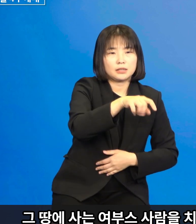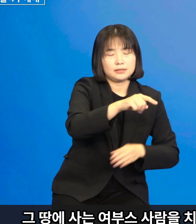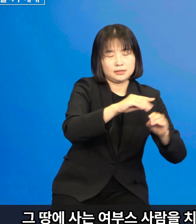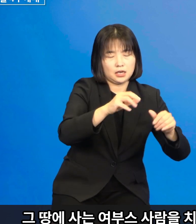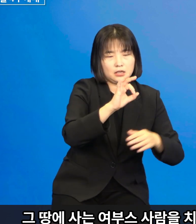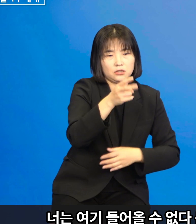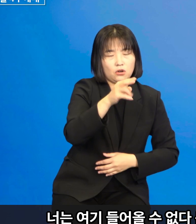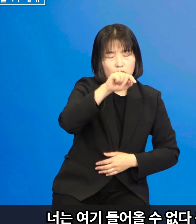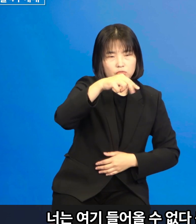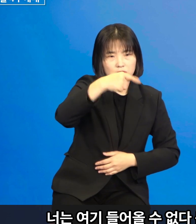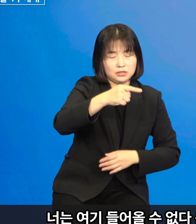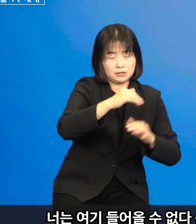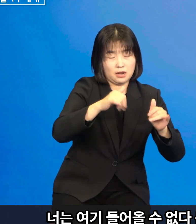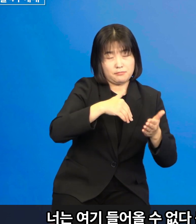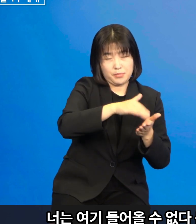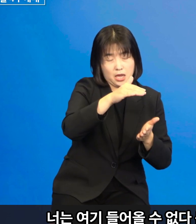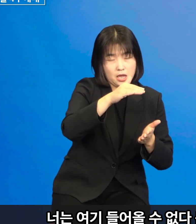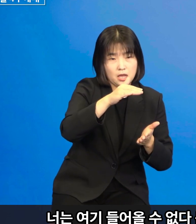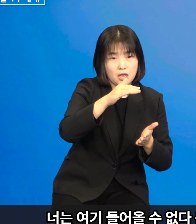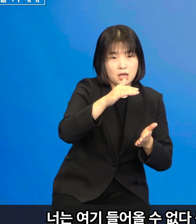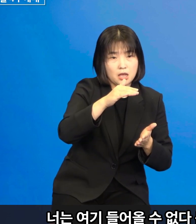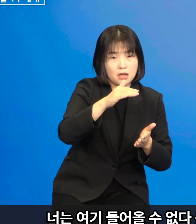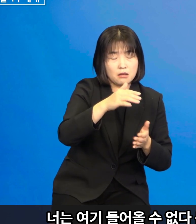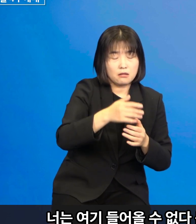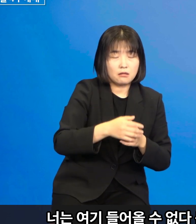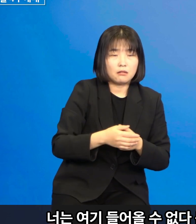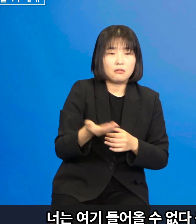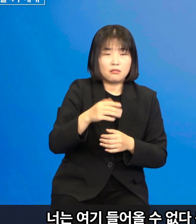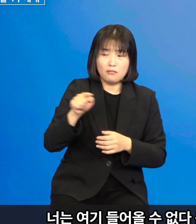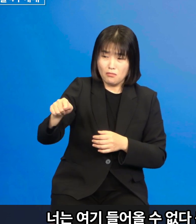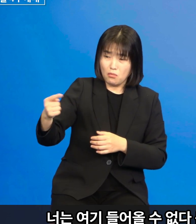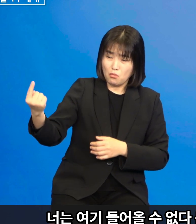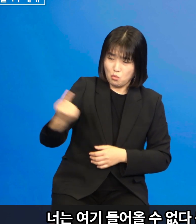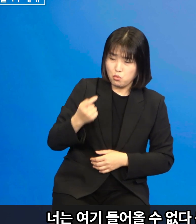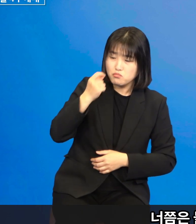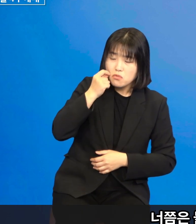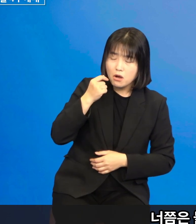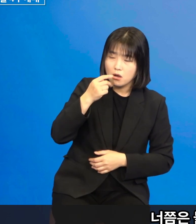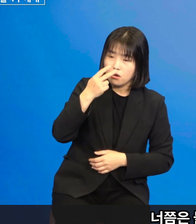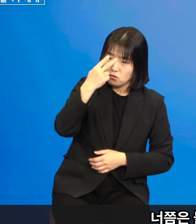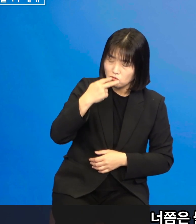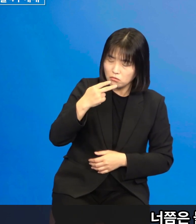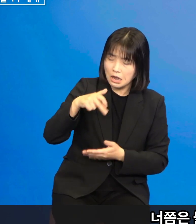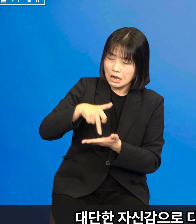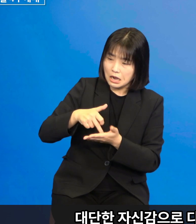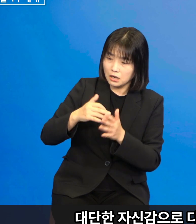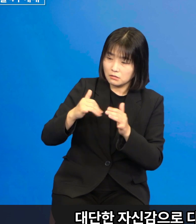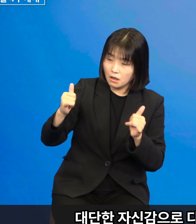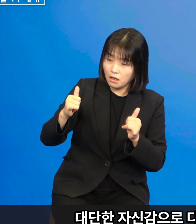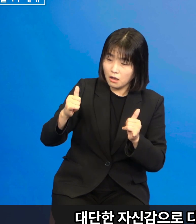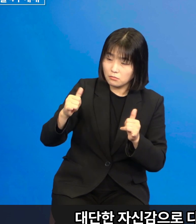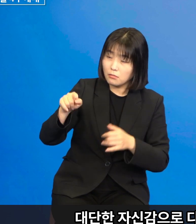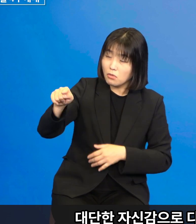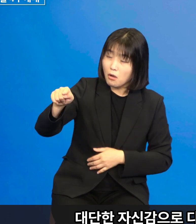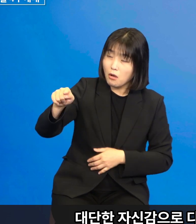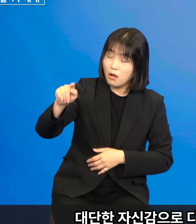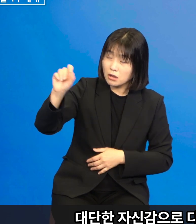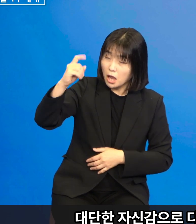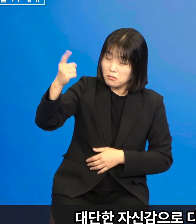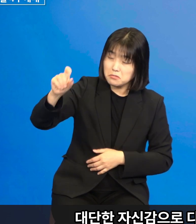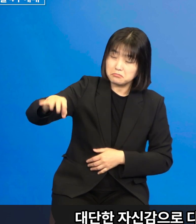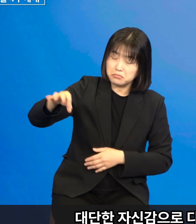다윗에게 말하기를 너는 여기 들어올 수 없다. 눈먼 사람이나 다리 저는 사람도 너쯤은 물리칠 수 있다. 대단한